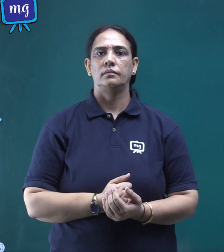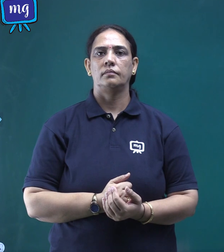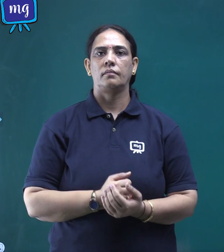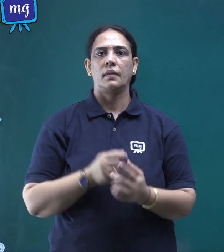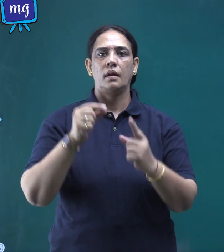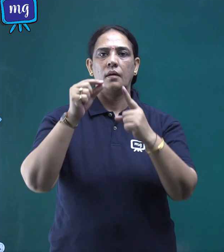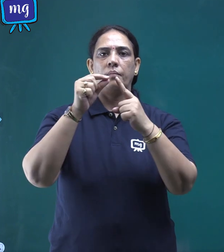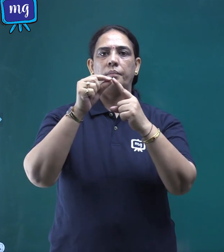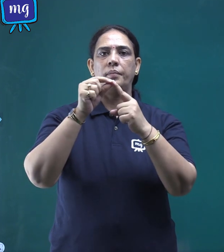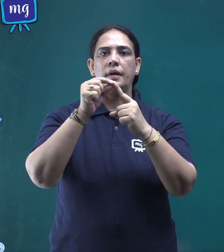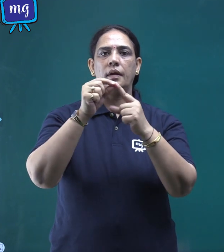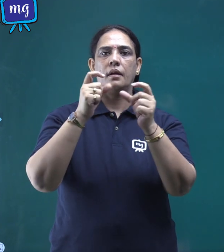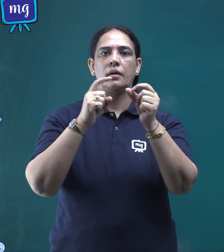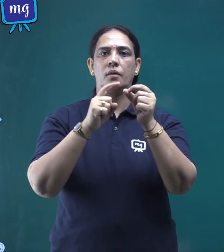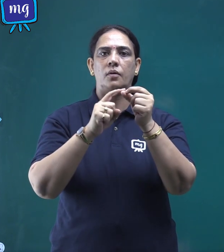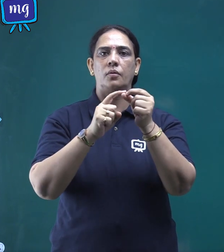पी क्यू